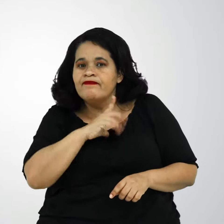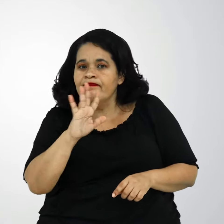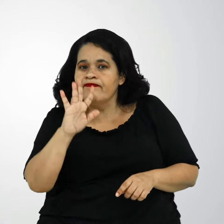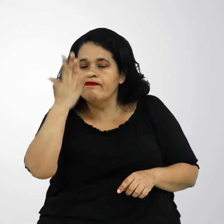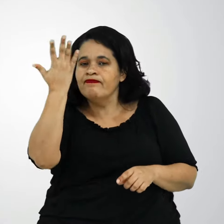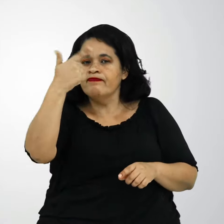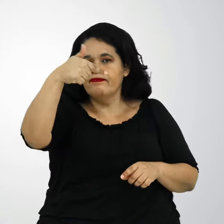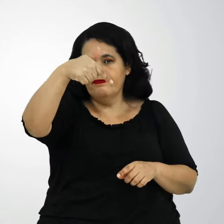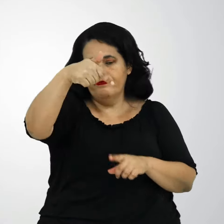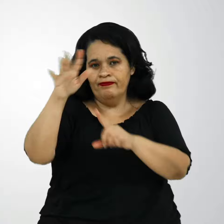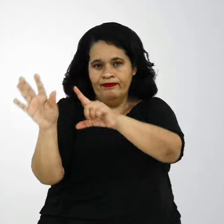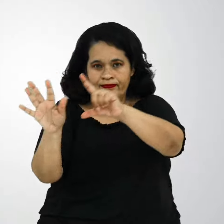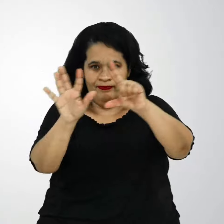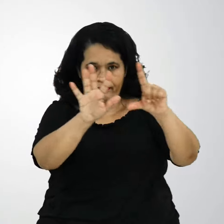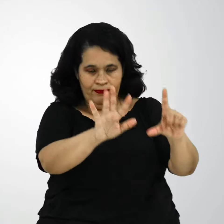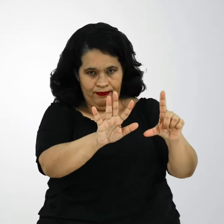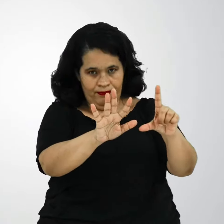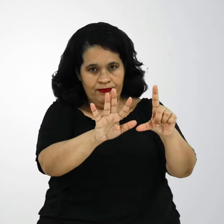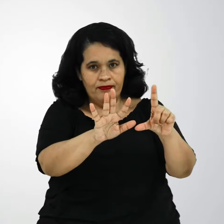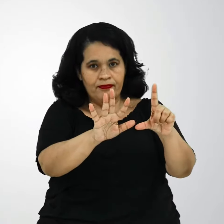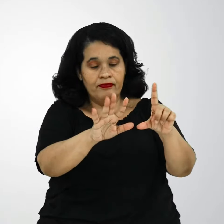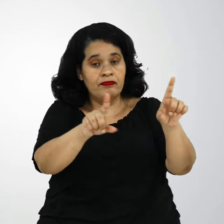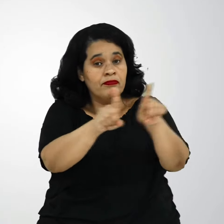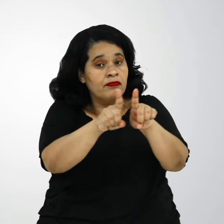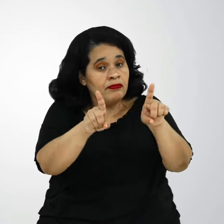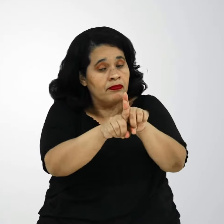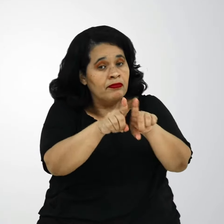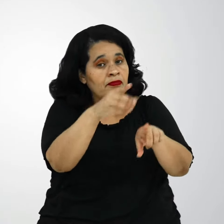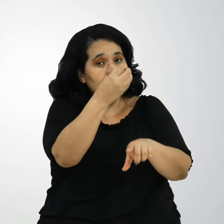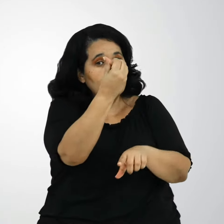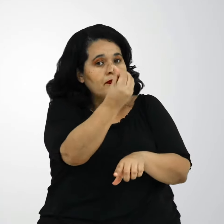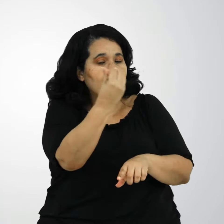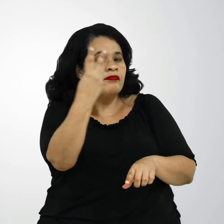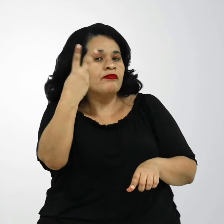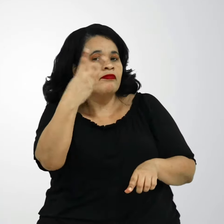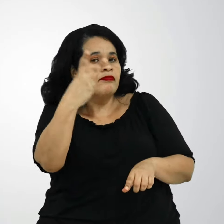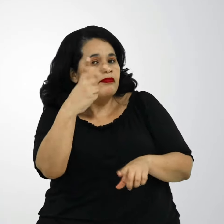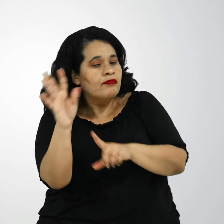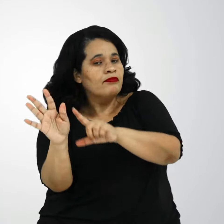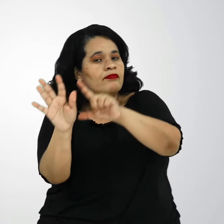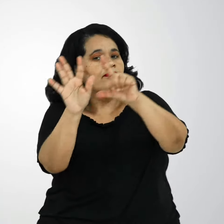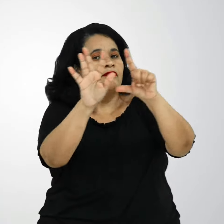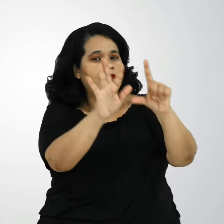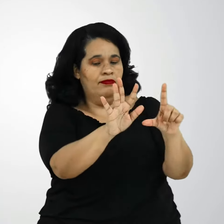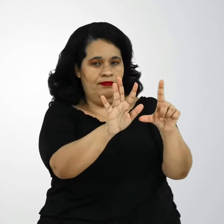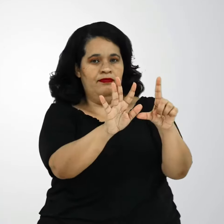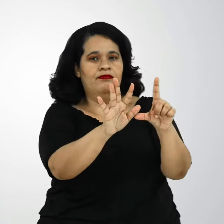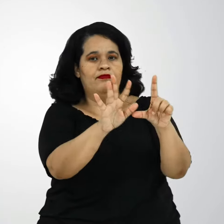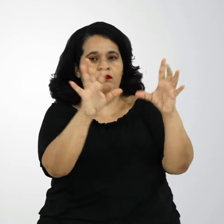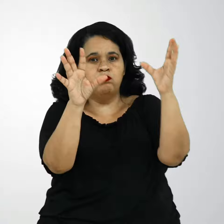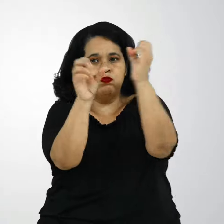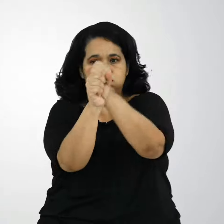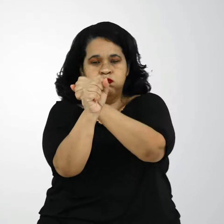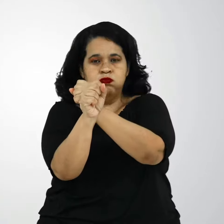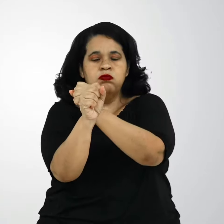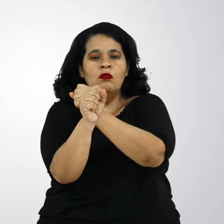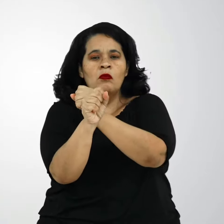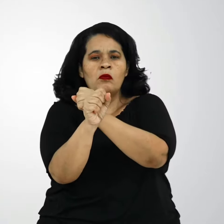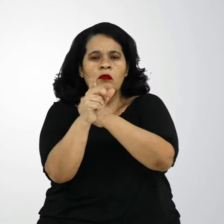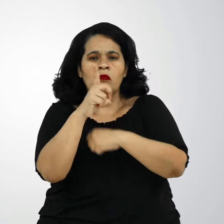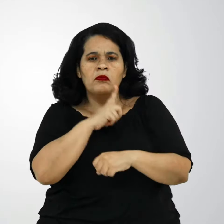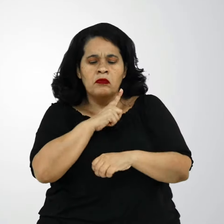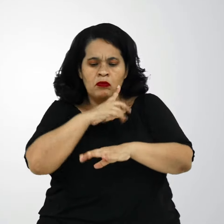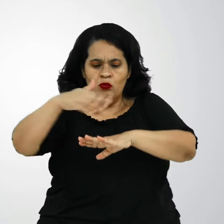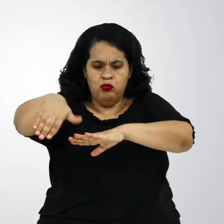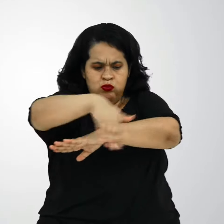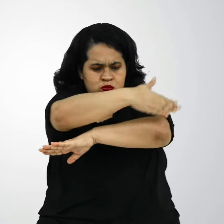semanas e 62 semanas. Ela será reconstruída com as ruas e